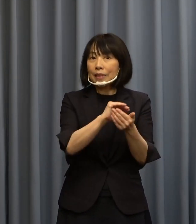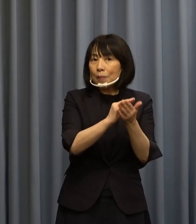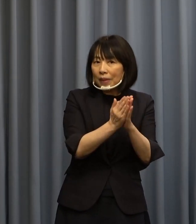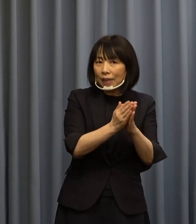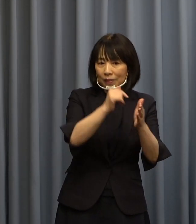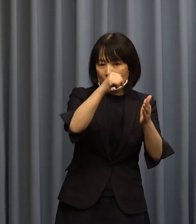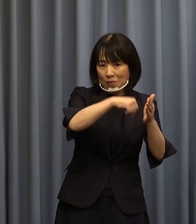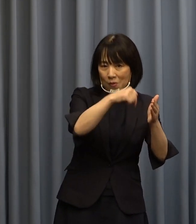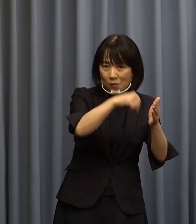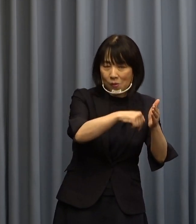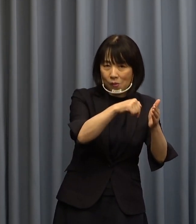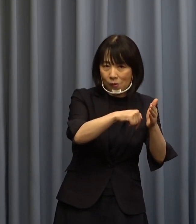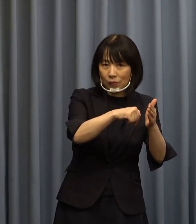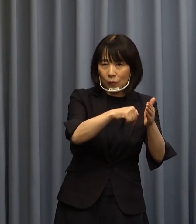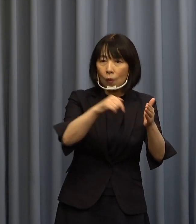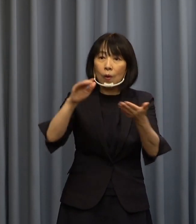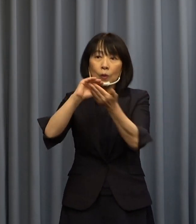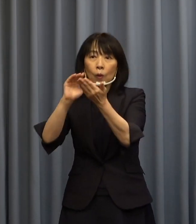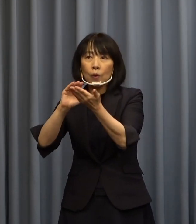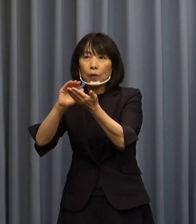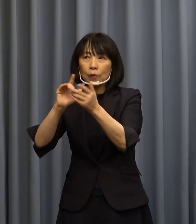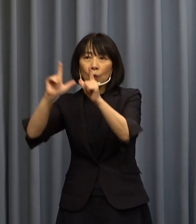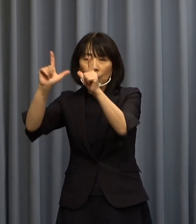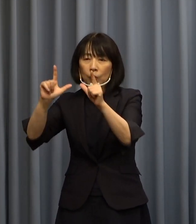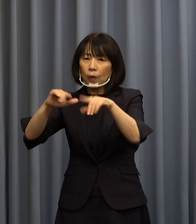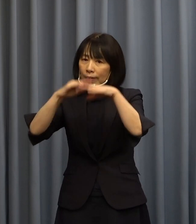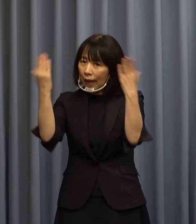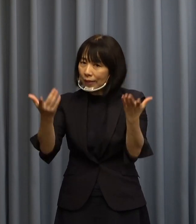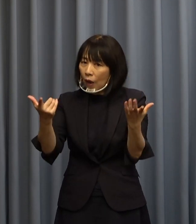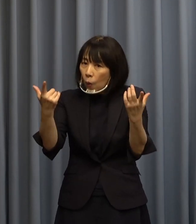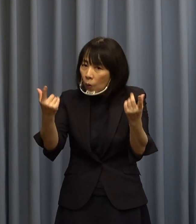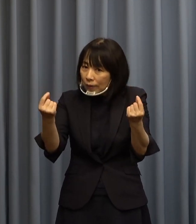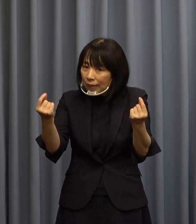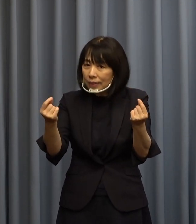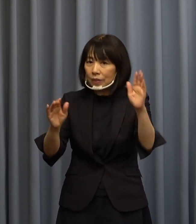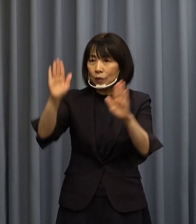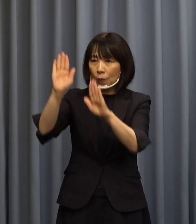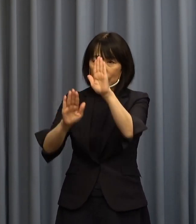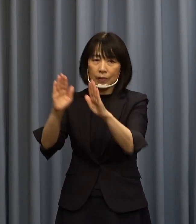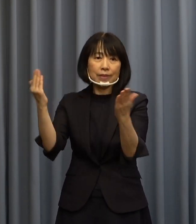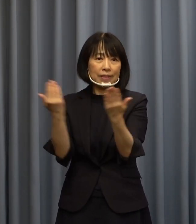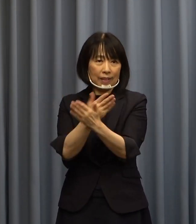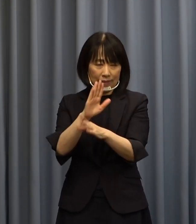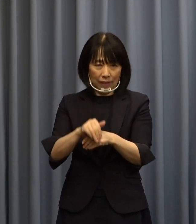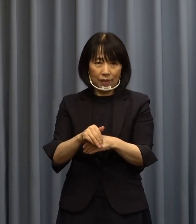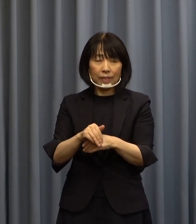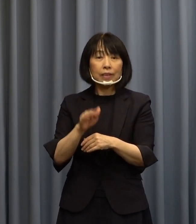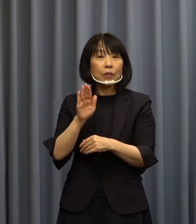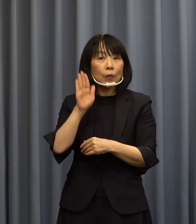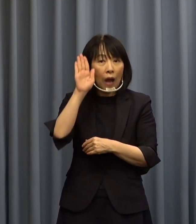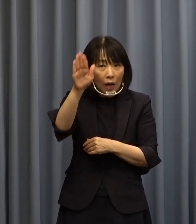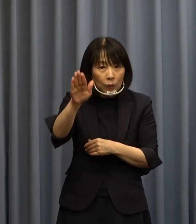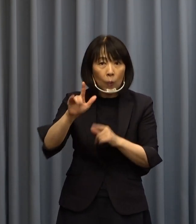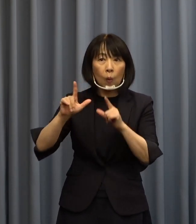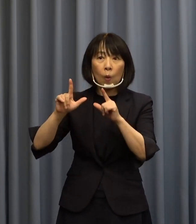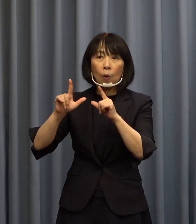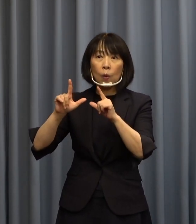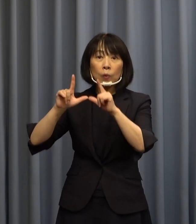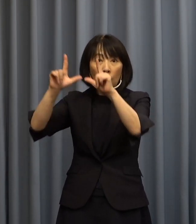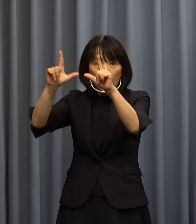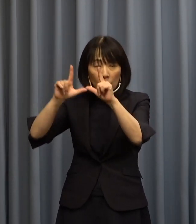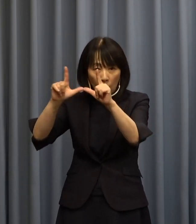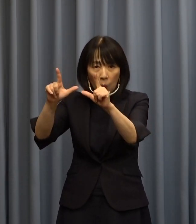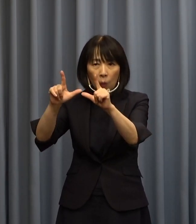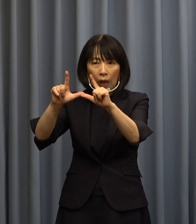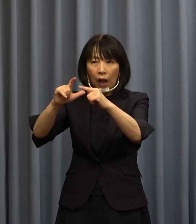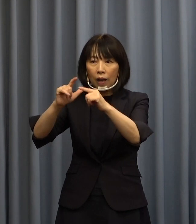方が東京とほぼ同じになってきてるでその後今度は東京の繁華街の方が埼玉を追い越して